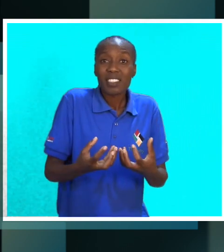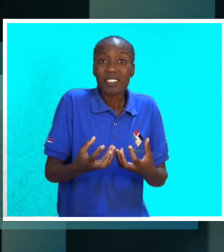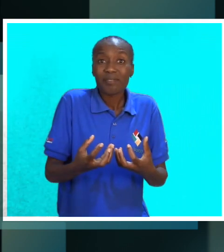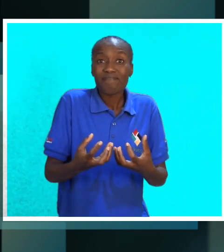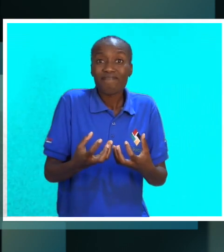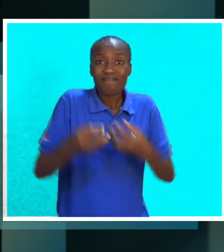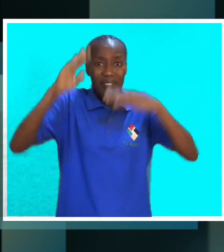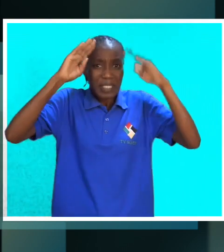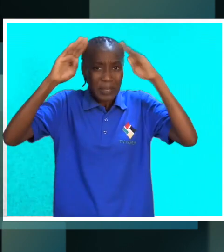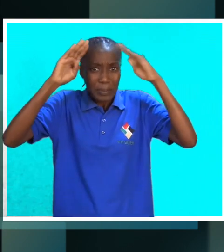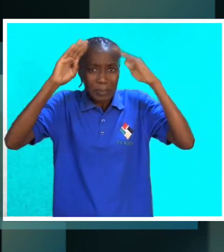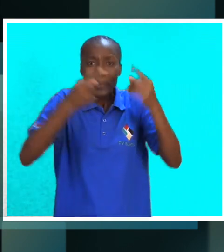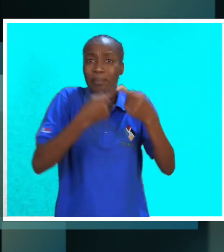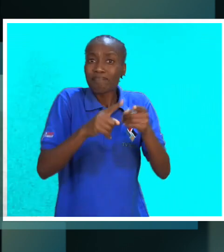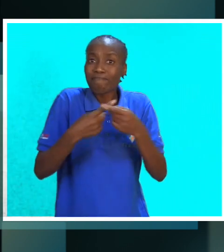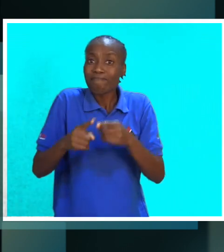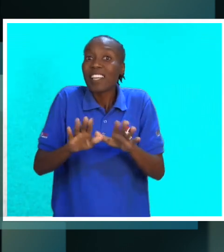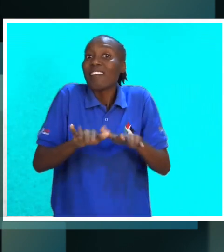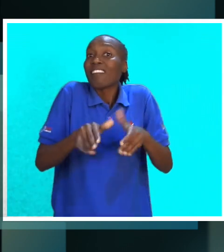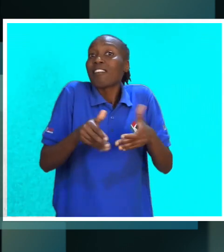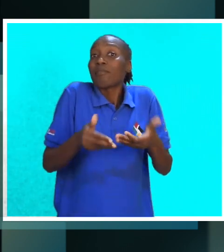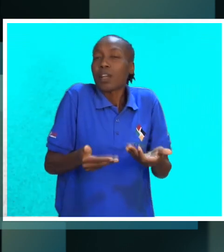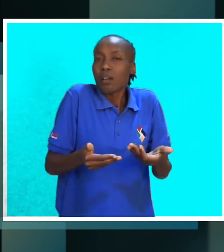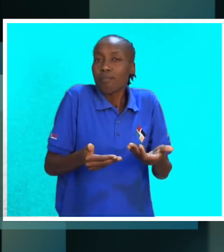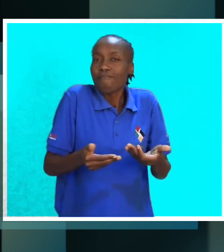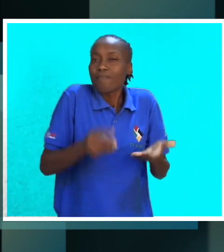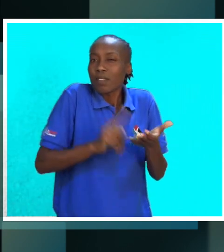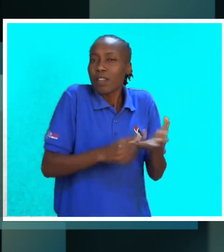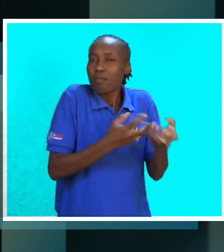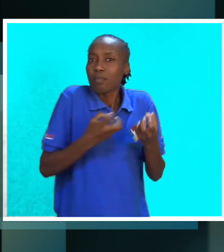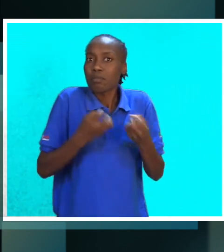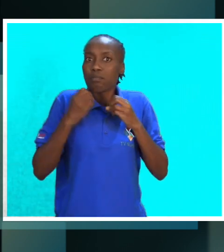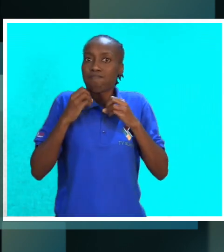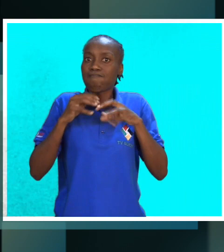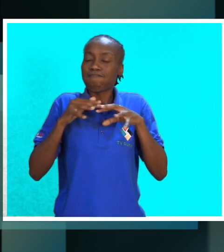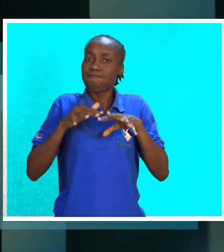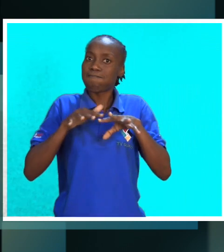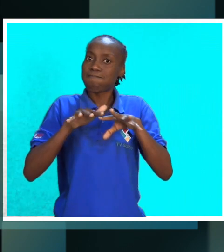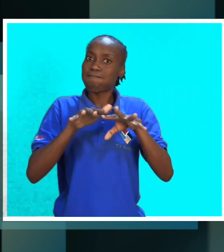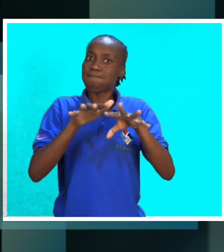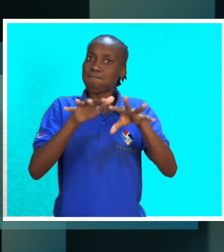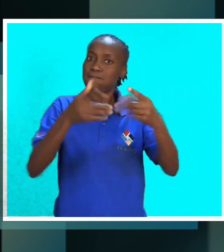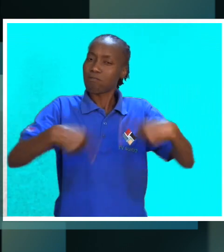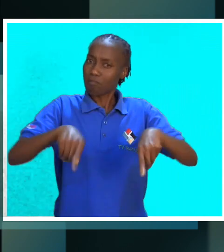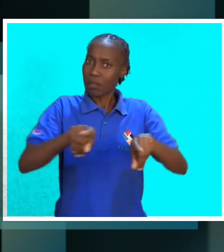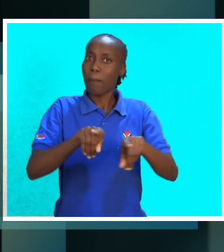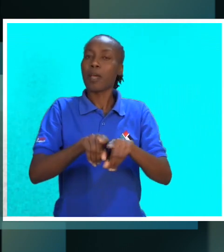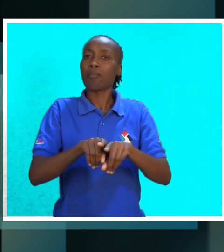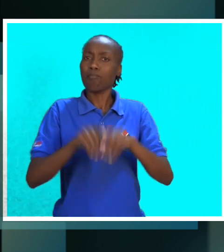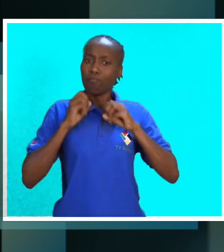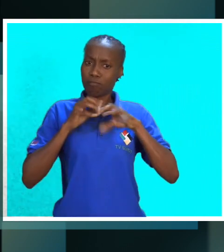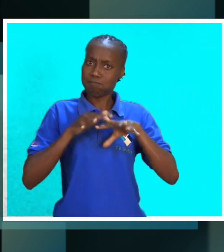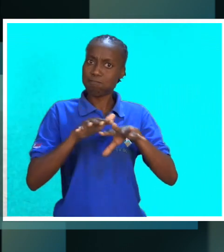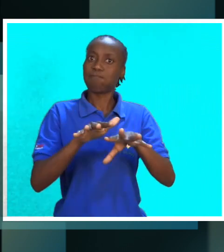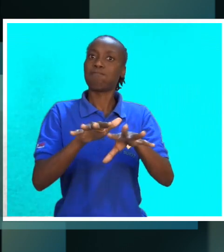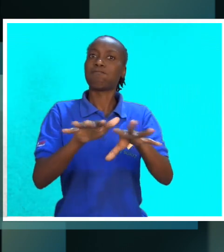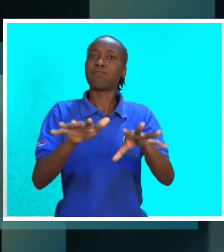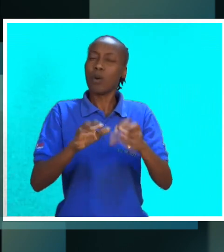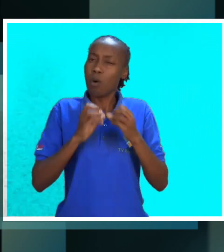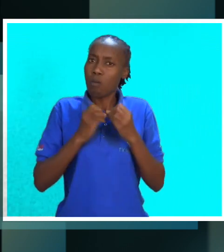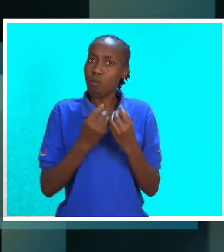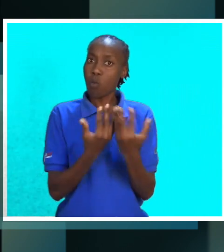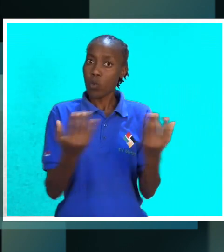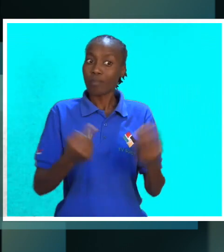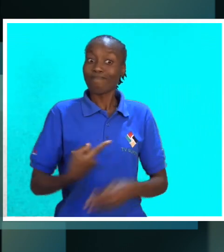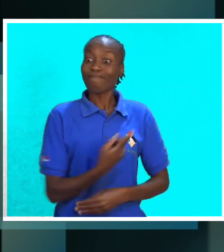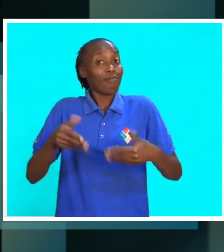às redes sociais. Então, tem que abranger também, tem que abranger. Muito,